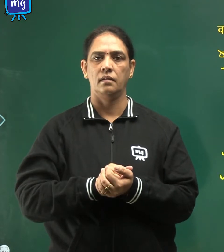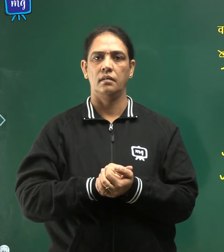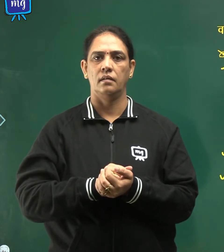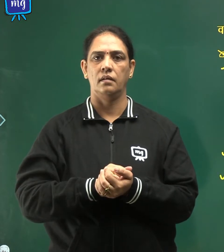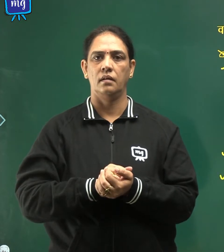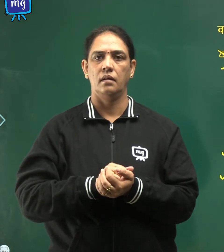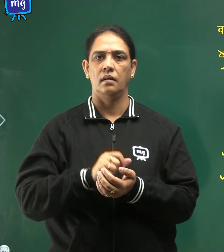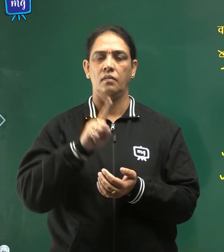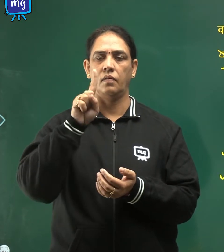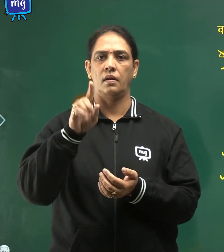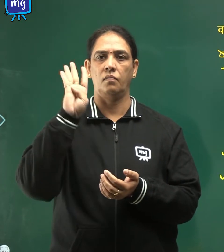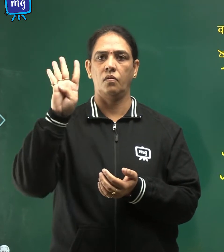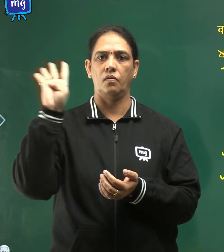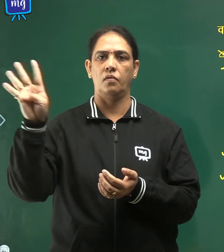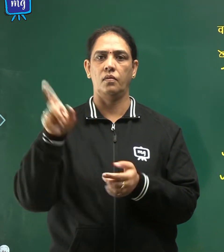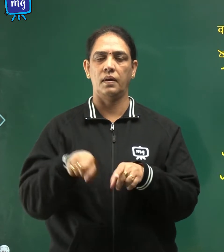144 बराबर